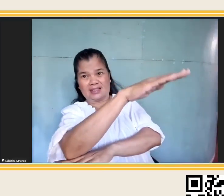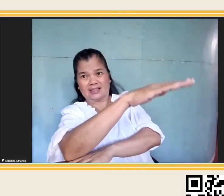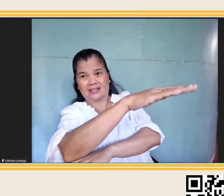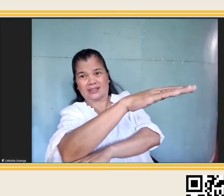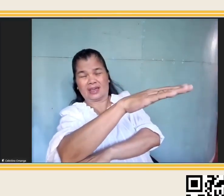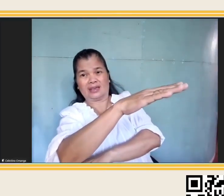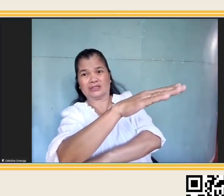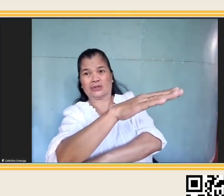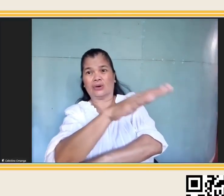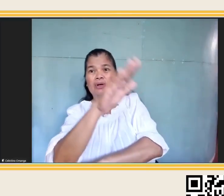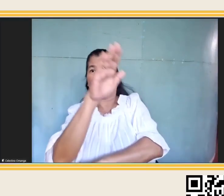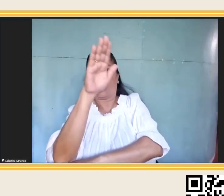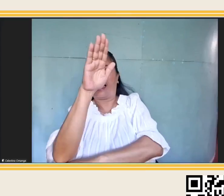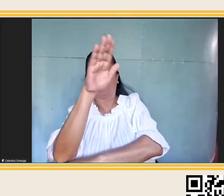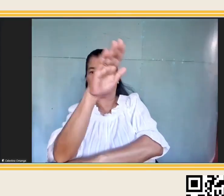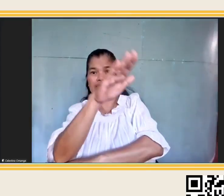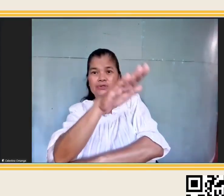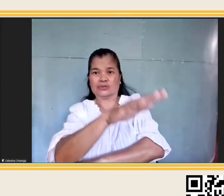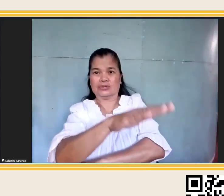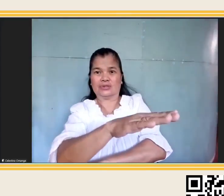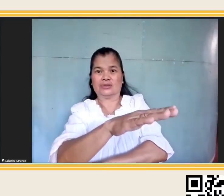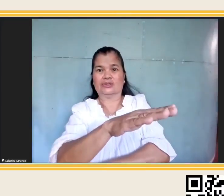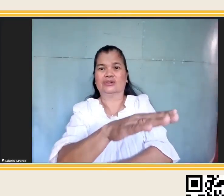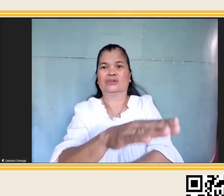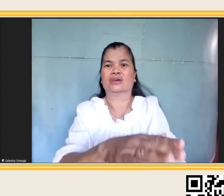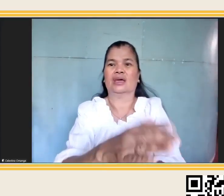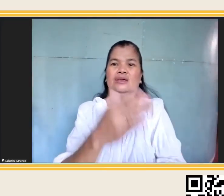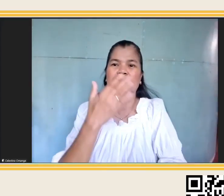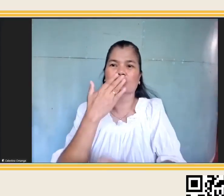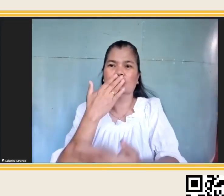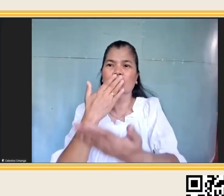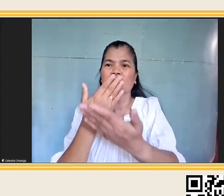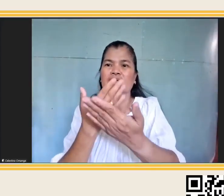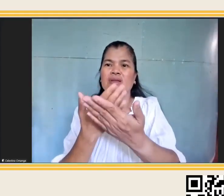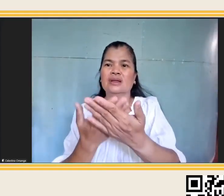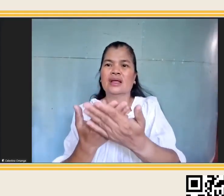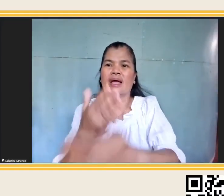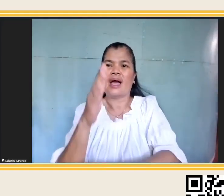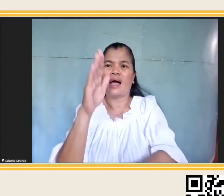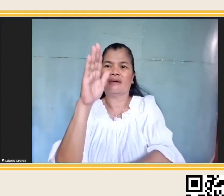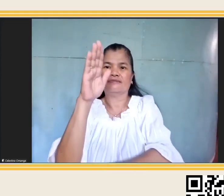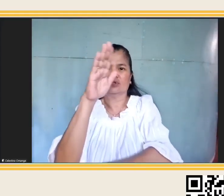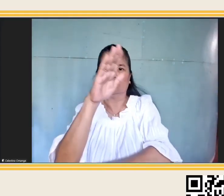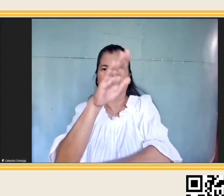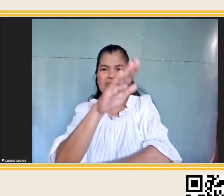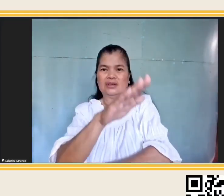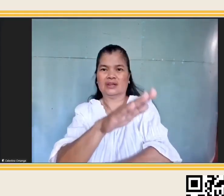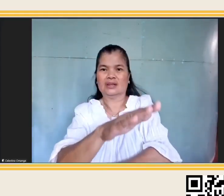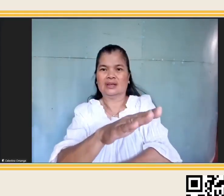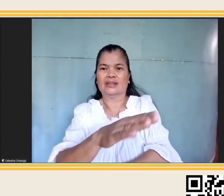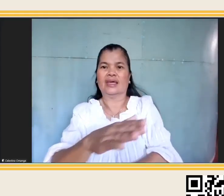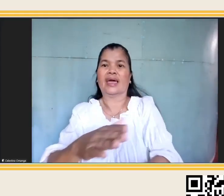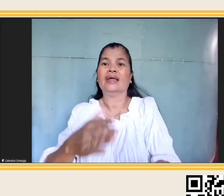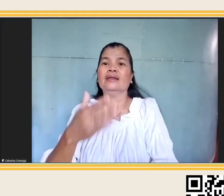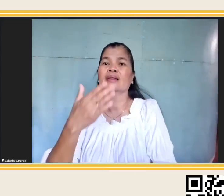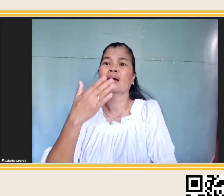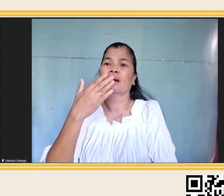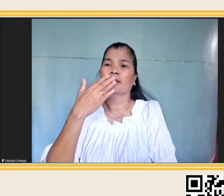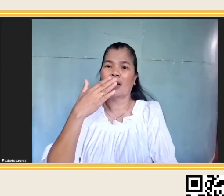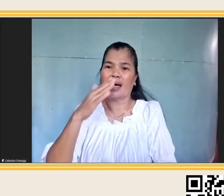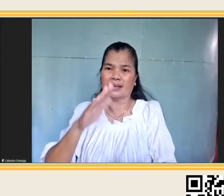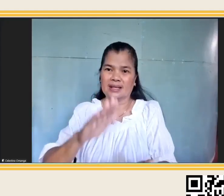setting. Okay, so afternoon. Okay, so good afternoon.